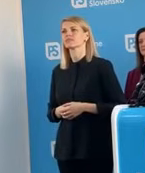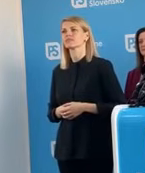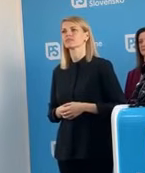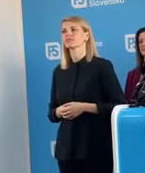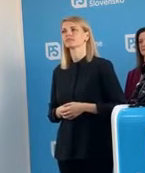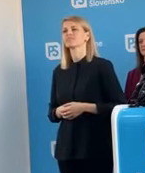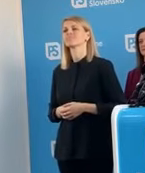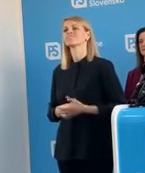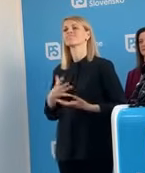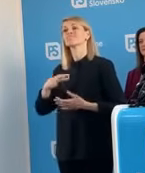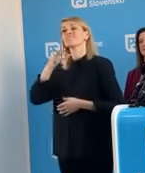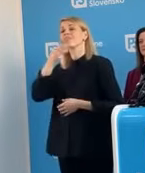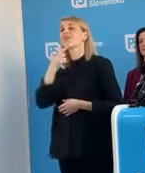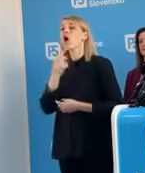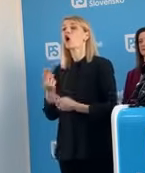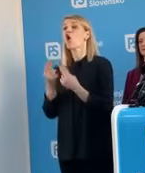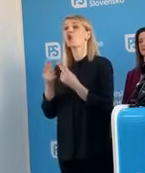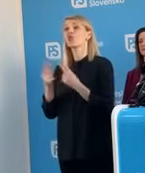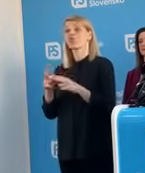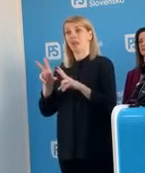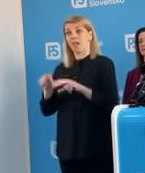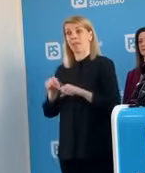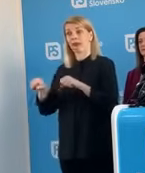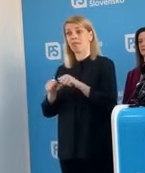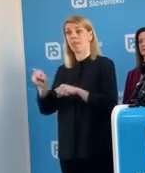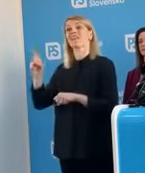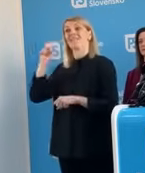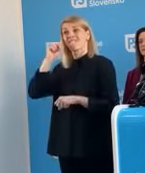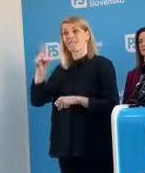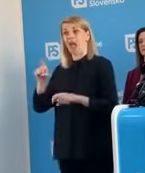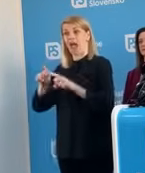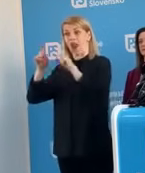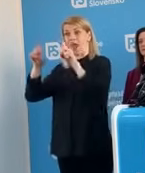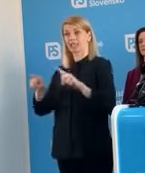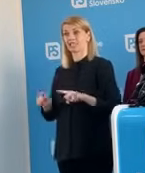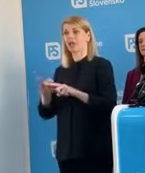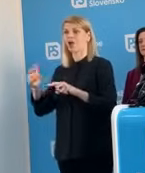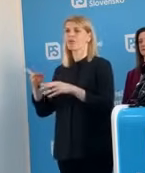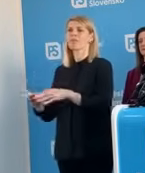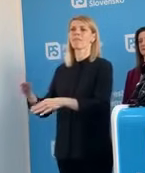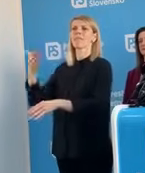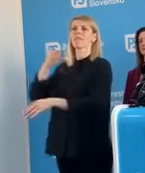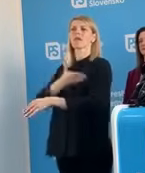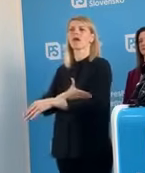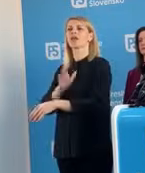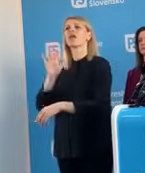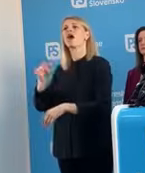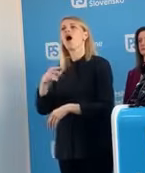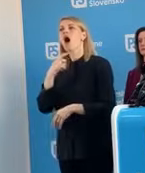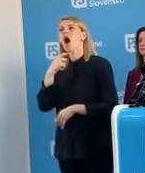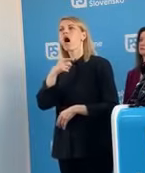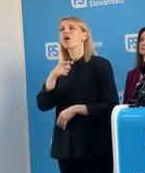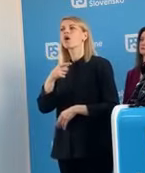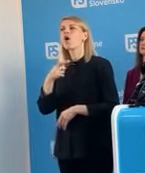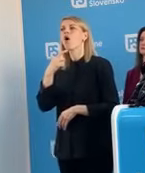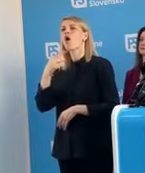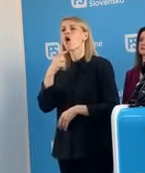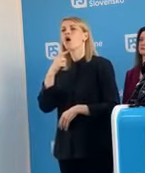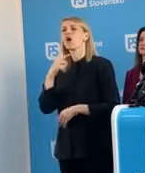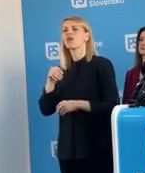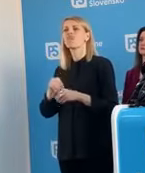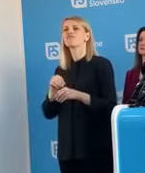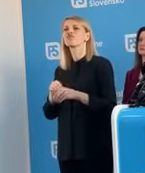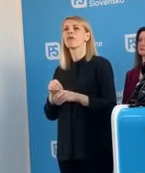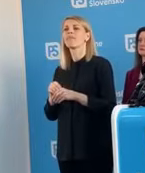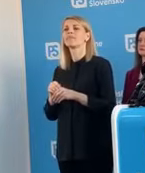občas, ako hodnotíte to, že premiér vedel o existencii toho listu ešte predtým, ako začal rozprávať, že to zastavenie peňazí bude